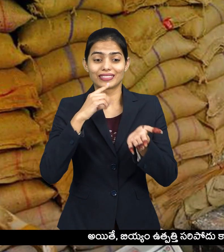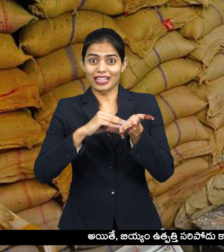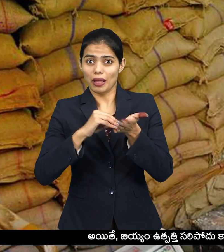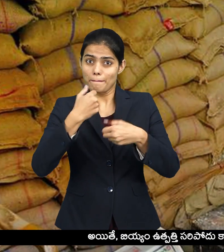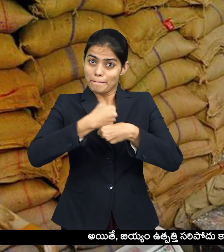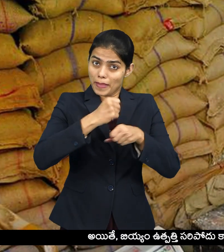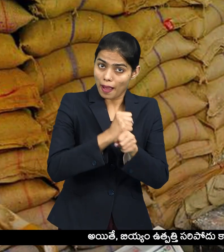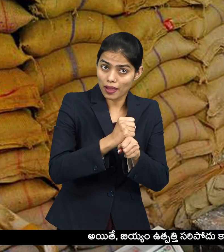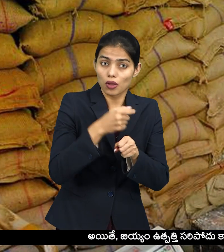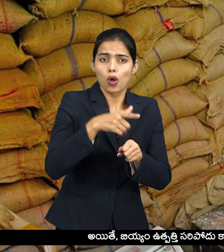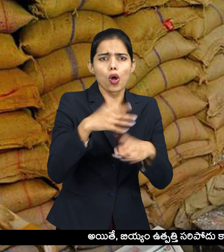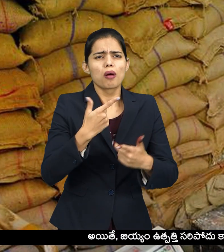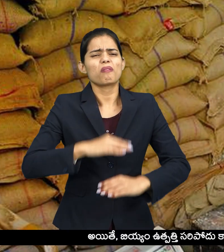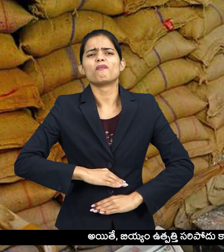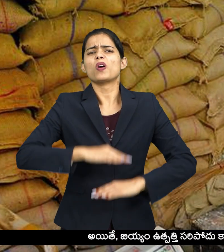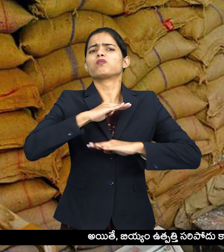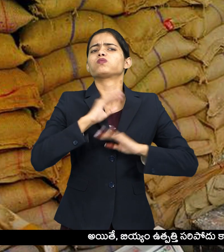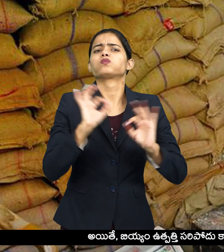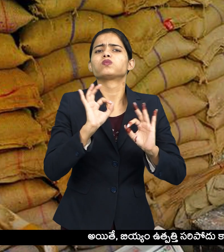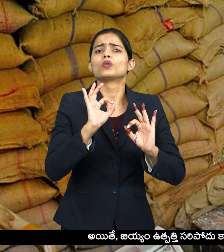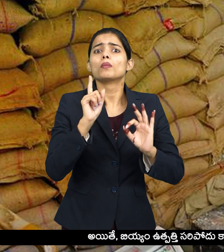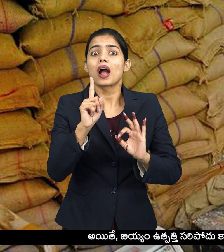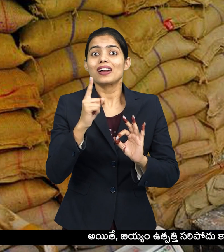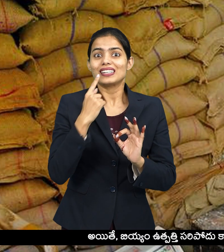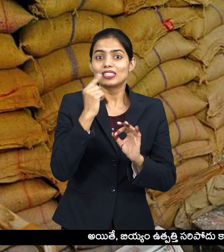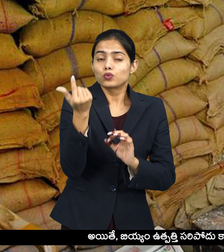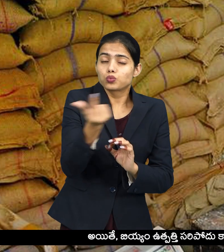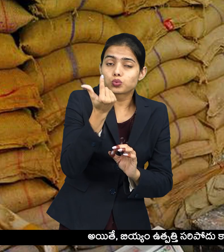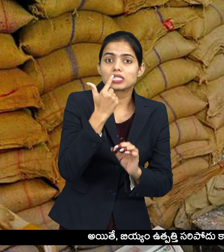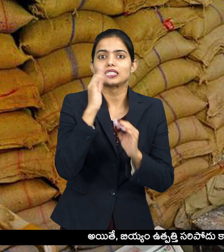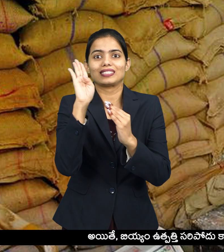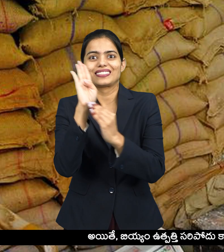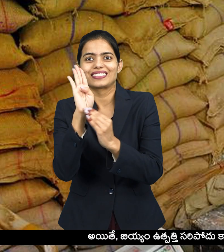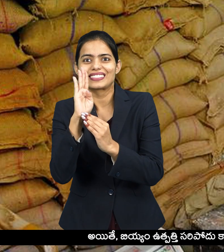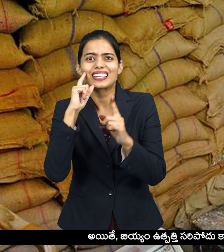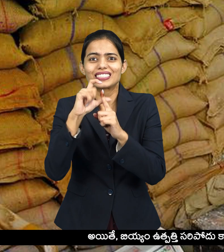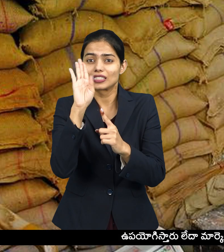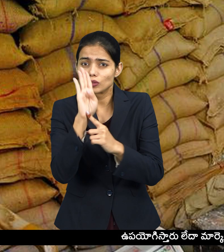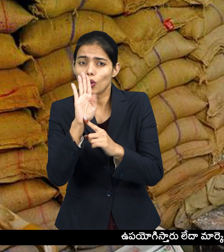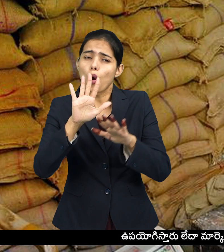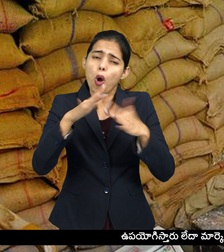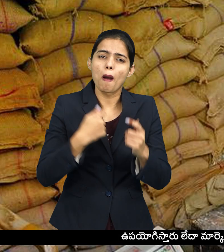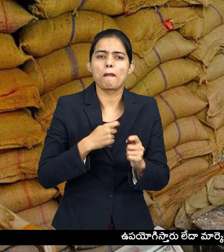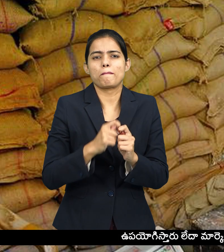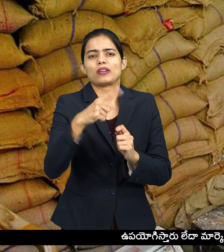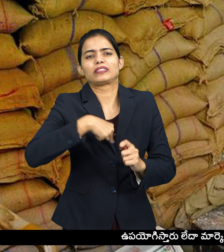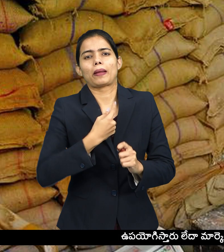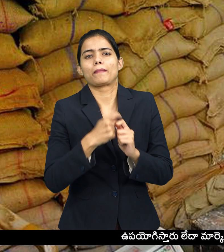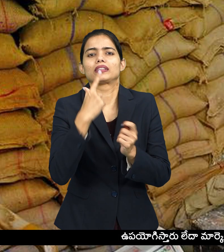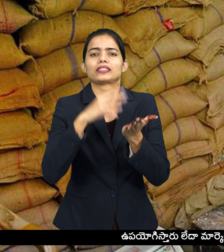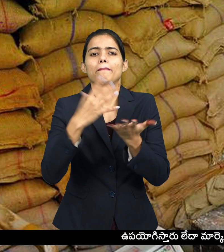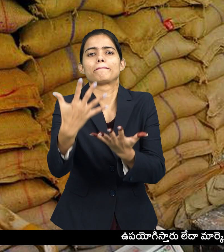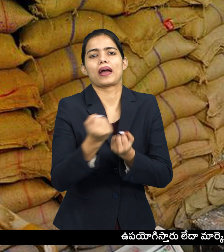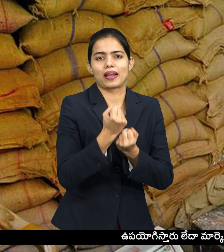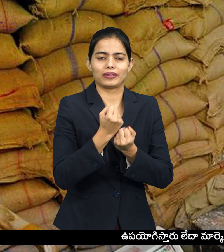అయితే బియ్యం ఉత్పత్తి సరిపోదు కాబట్టి వారు రేషన్ దుకాణాలలో తెల్ల కార్డులను ఉపయోగిస్తారు లేదా